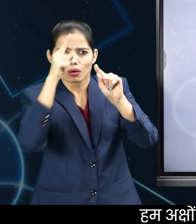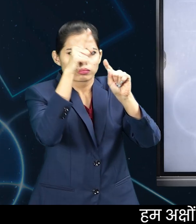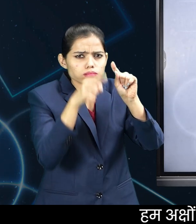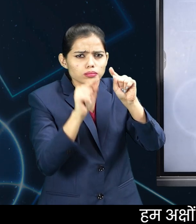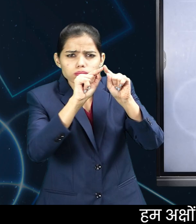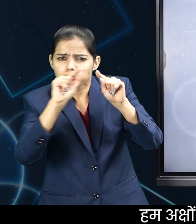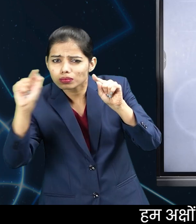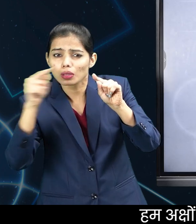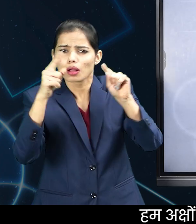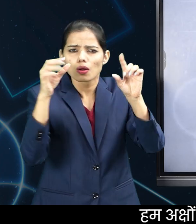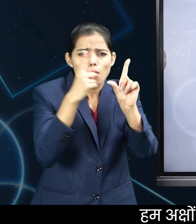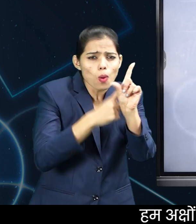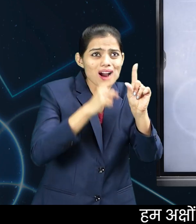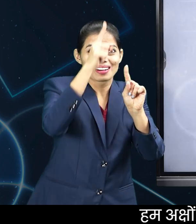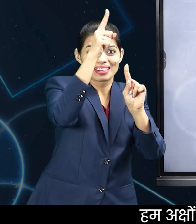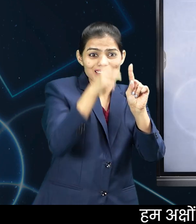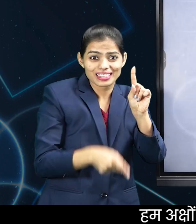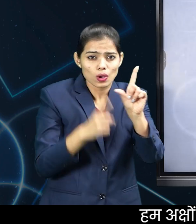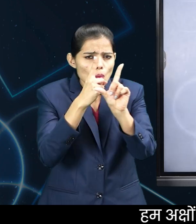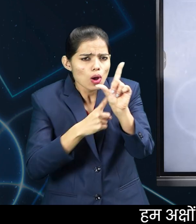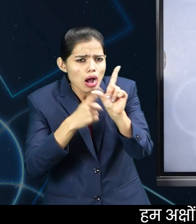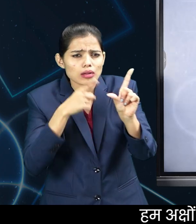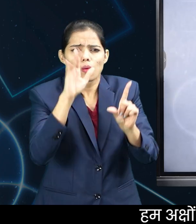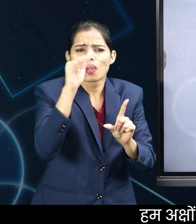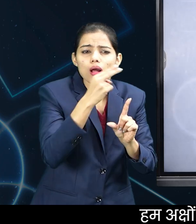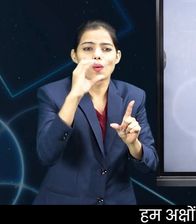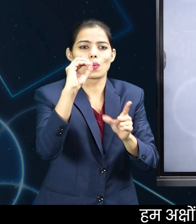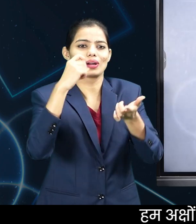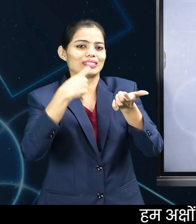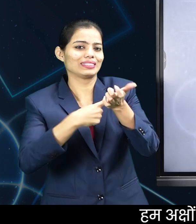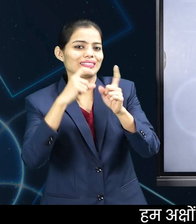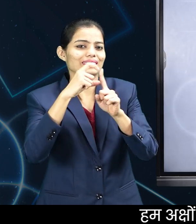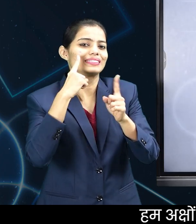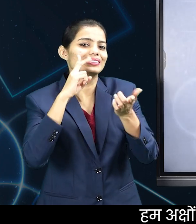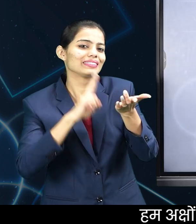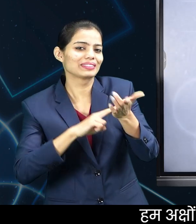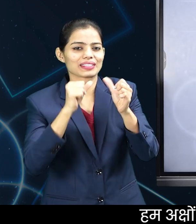हम अक्षों 0, 0 के मिलन बिंदु को मूल करते हैं।